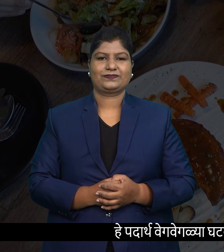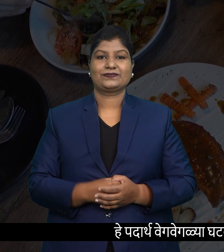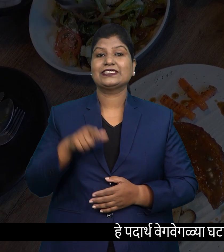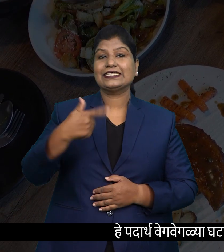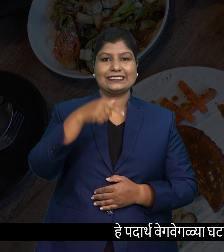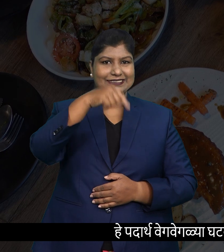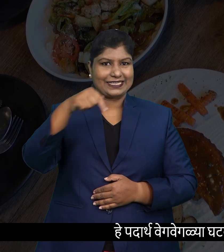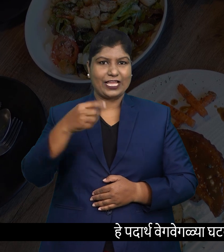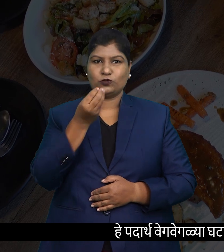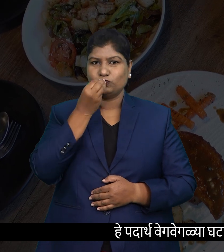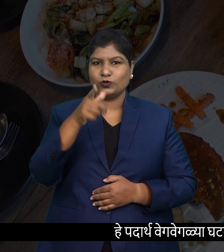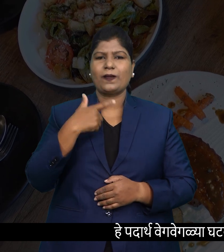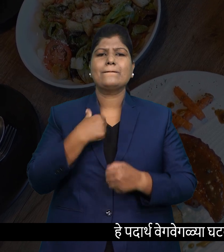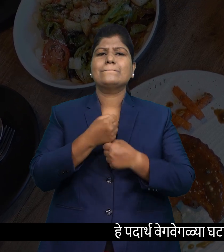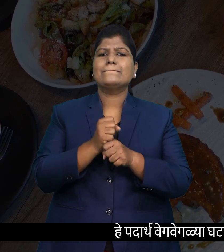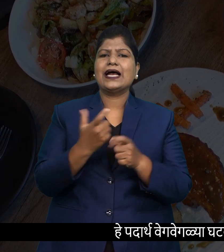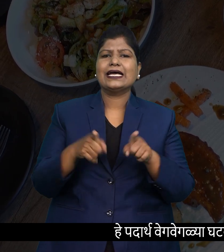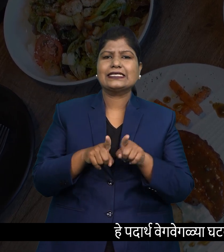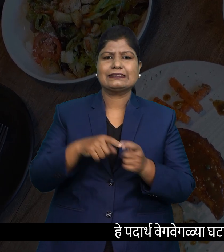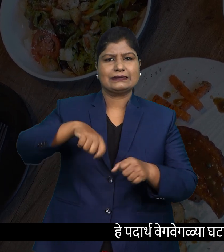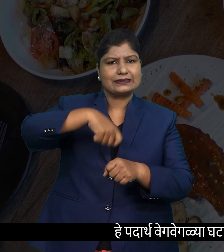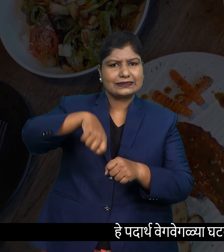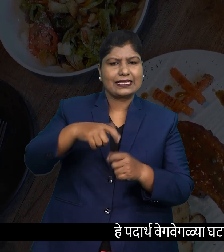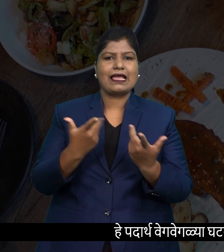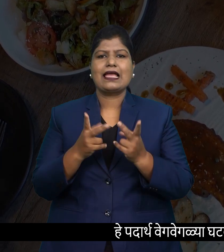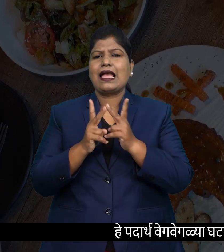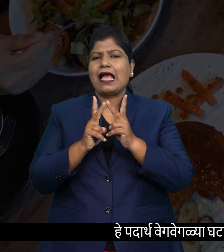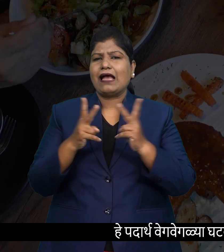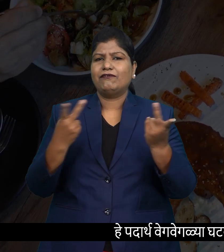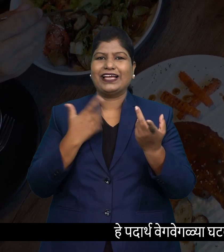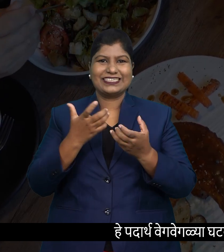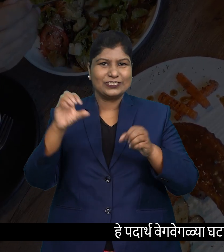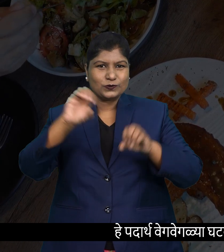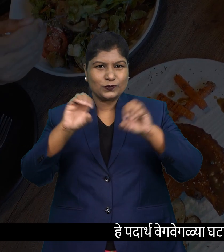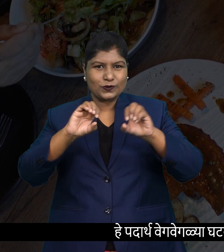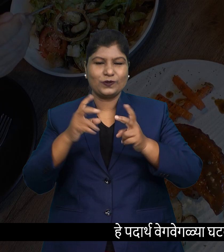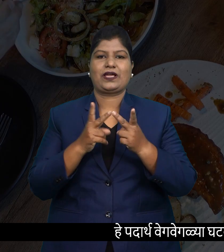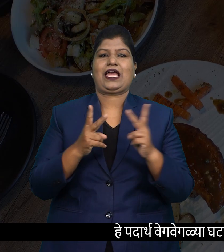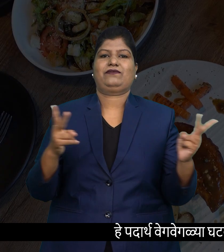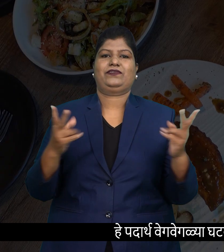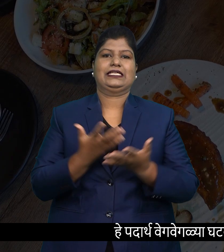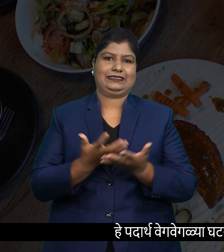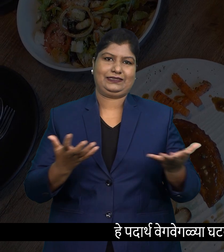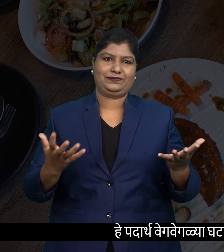हे पदार्थ वेगवेगळ्या घटकांचा वापर करून तयार केले जातात.